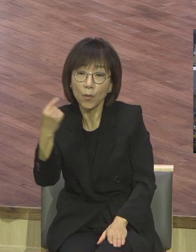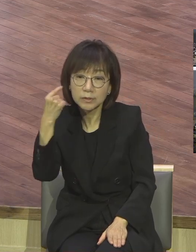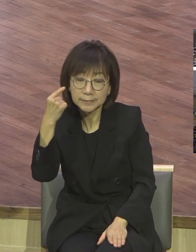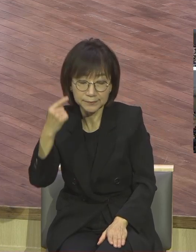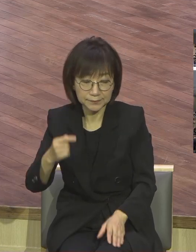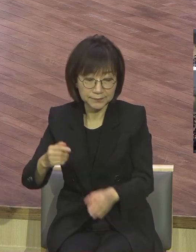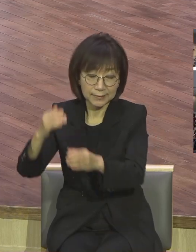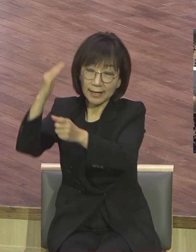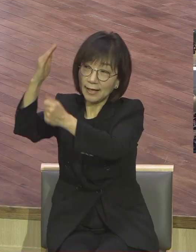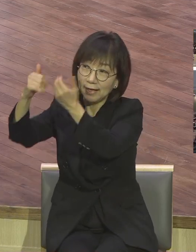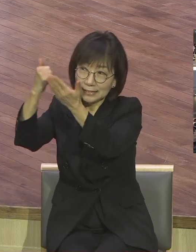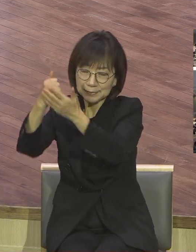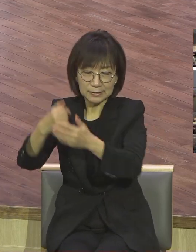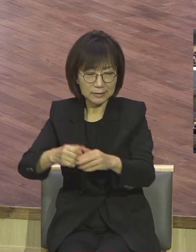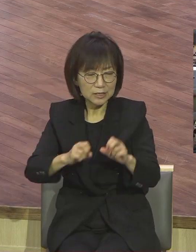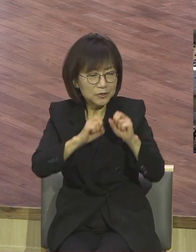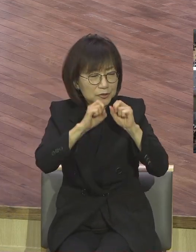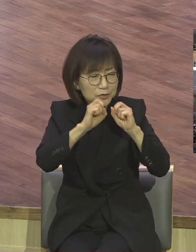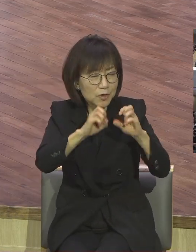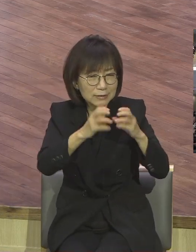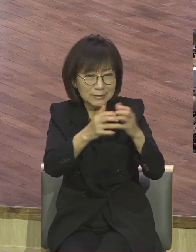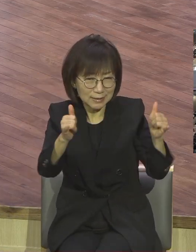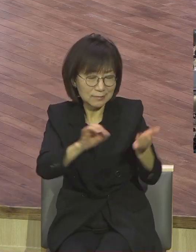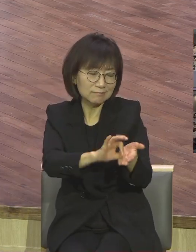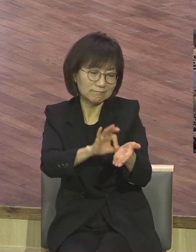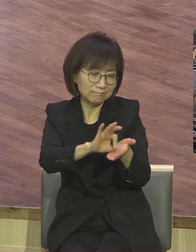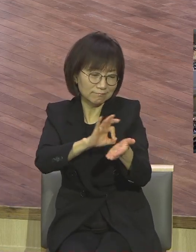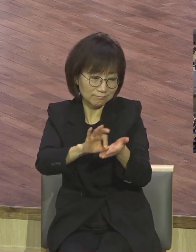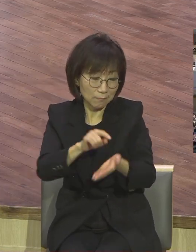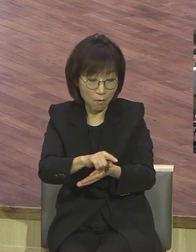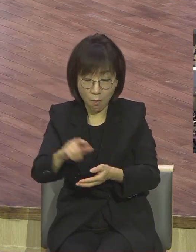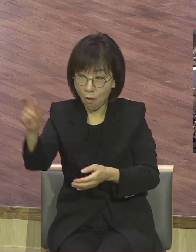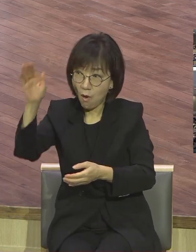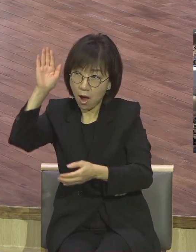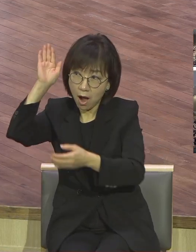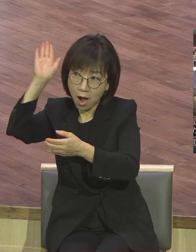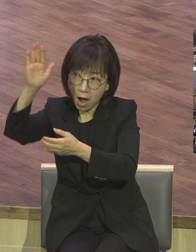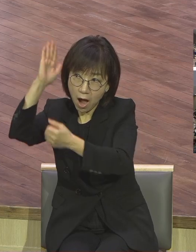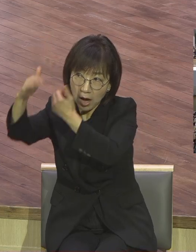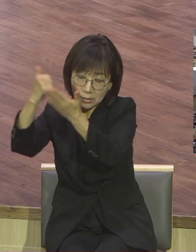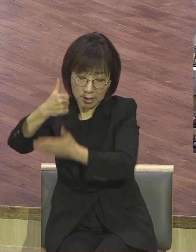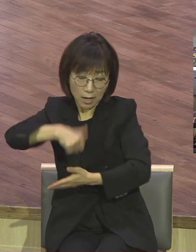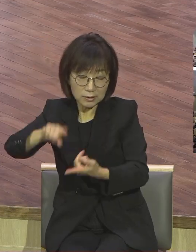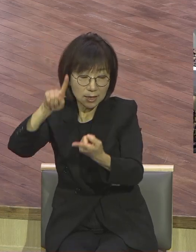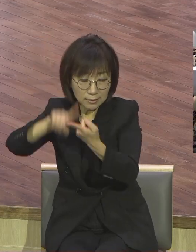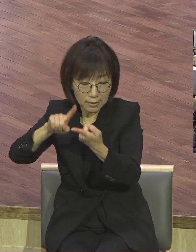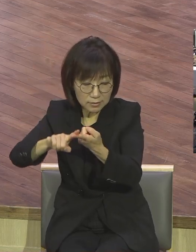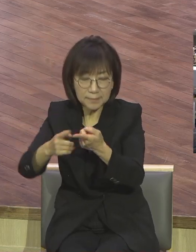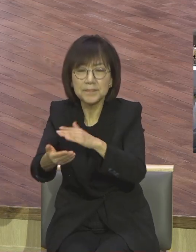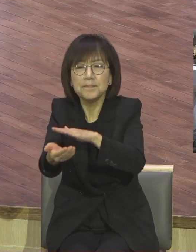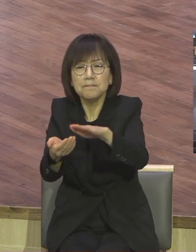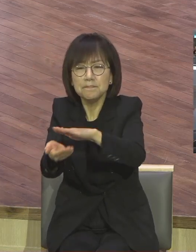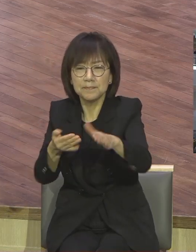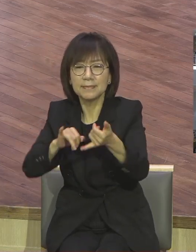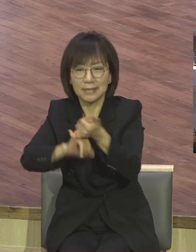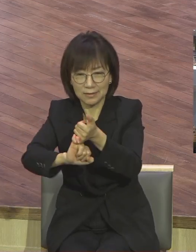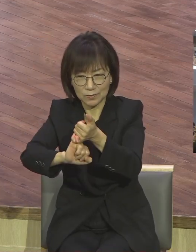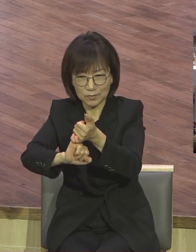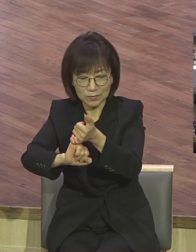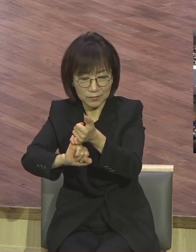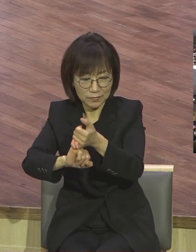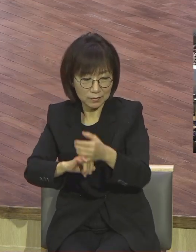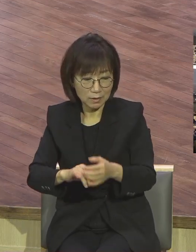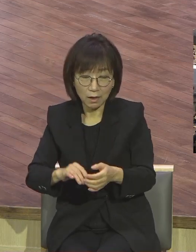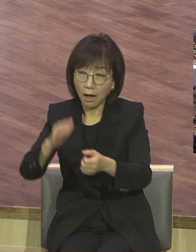이 복음은 하나님이 선지자들을 통하여 그의 아들에 관하여 성경에 미리 약속하신 것이라.